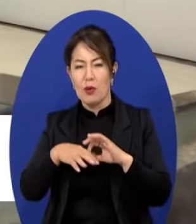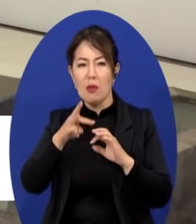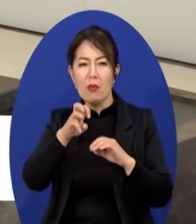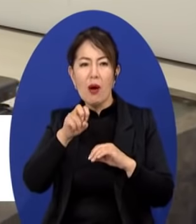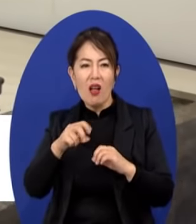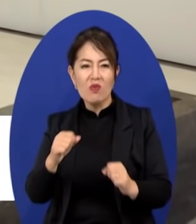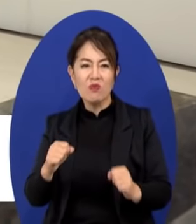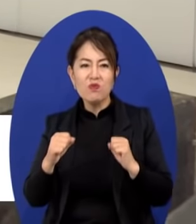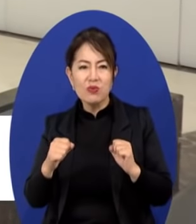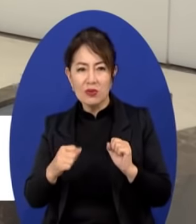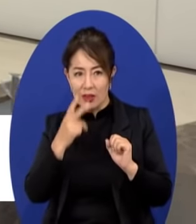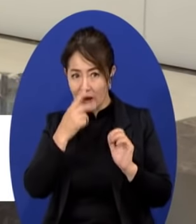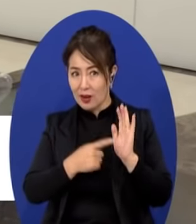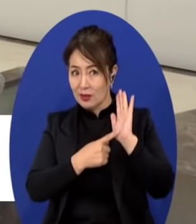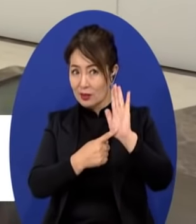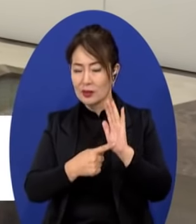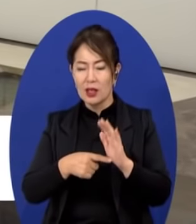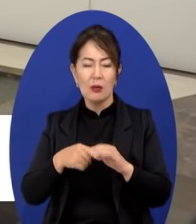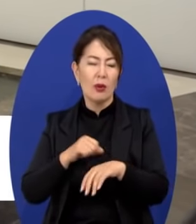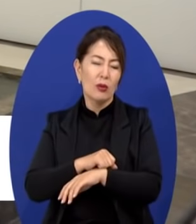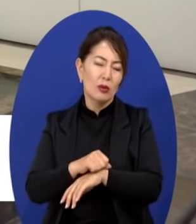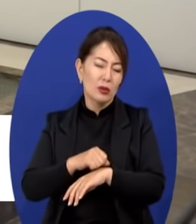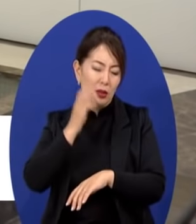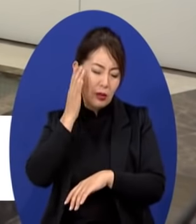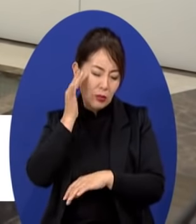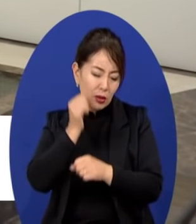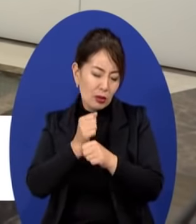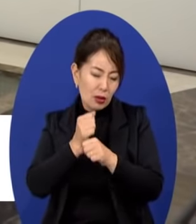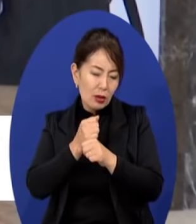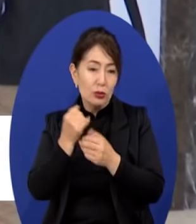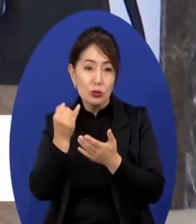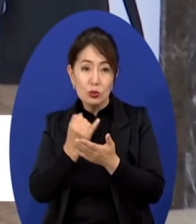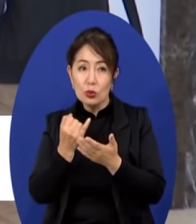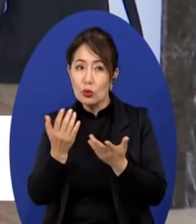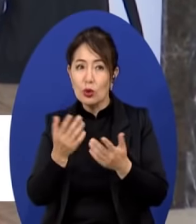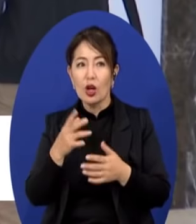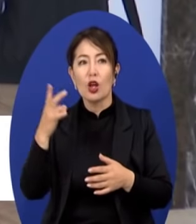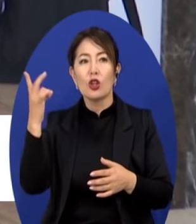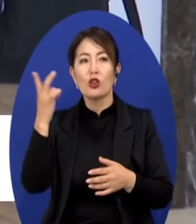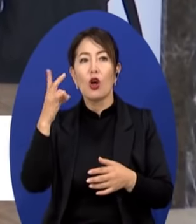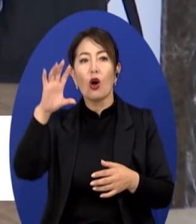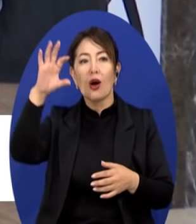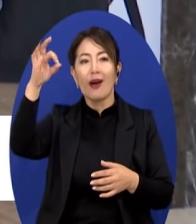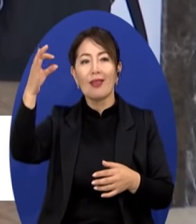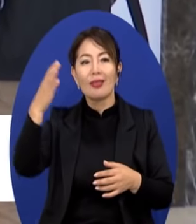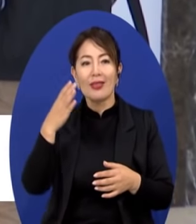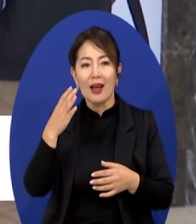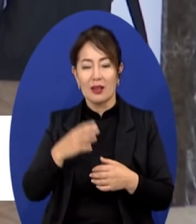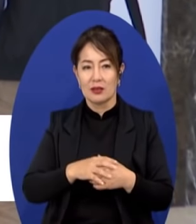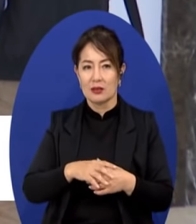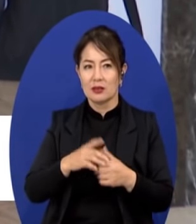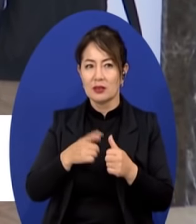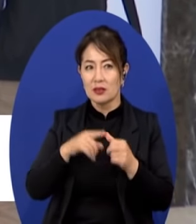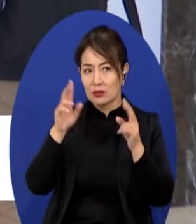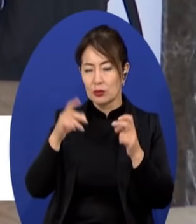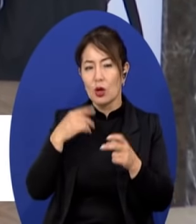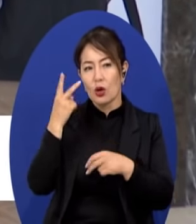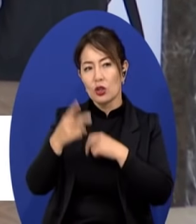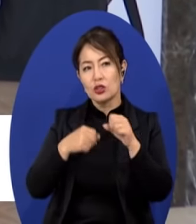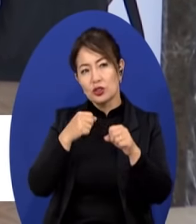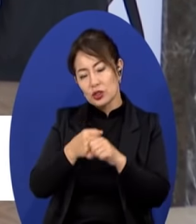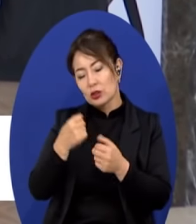байла. Түүний хамгийн удаан хугацаанд бодож төвлөрч зурсан бүтээл нь ногоон нар. Энэ зургийг Тэмүүлэн 2 жил зурсан